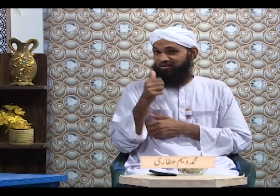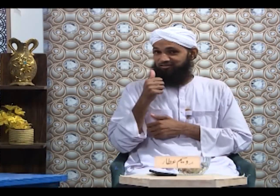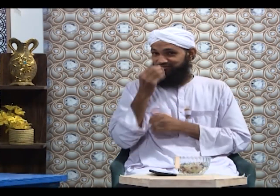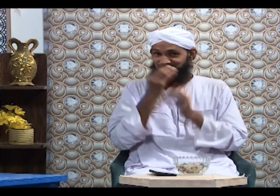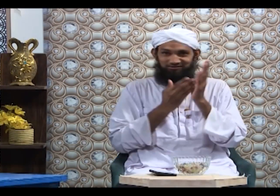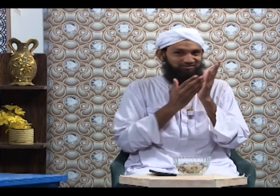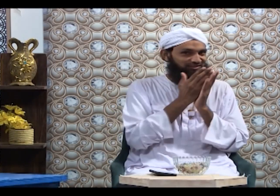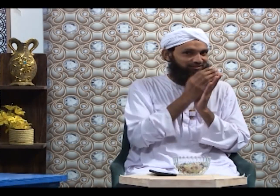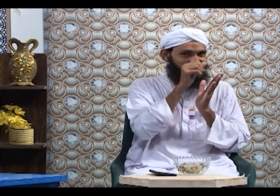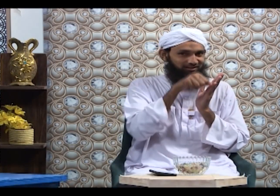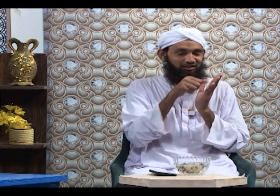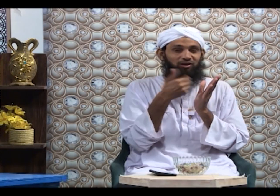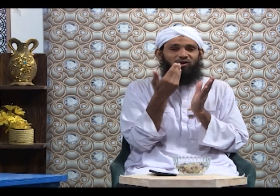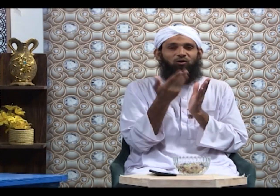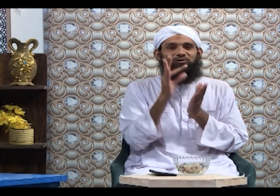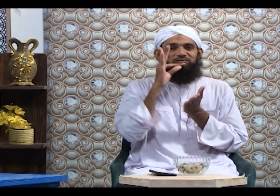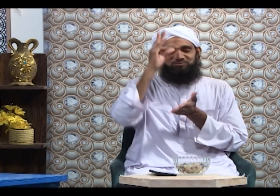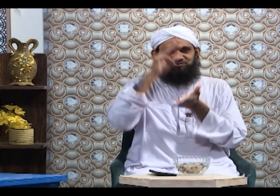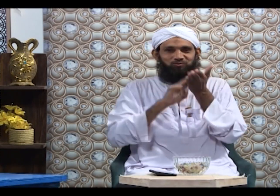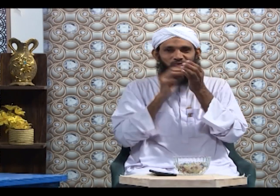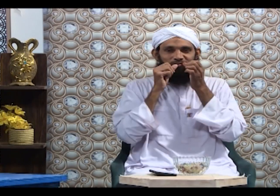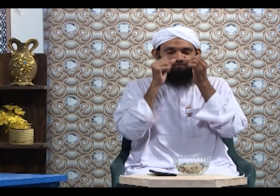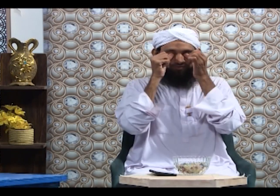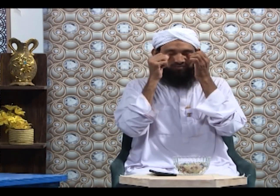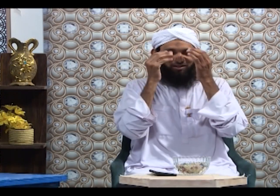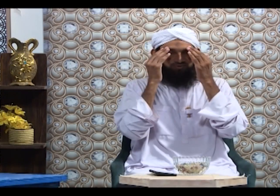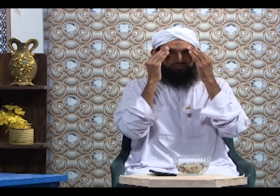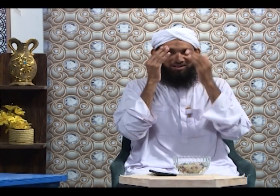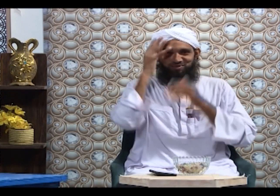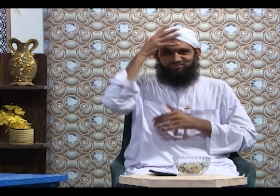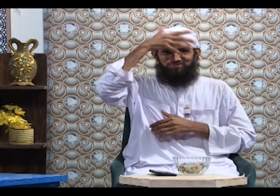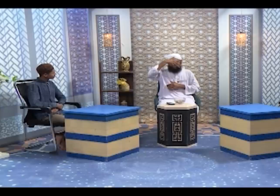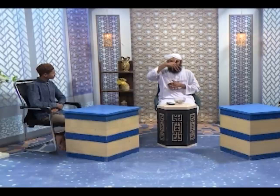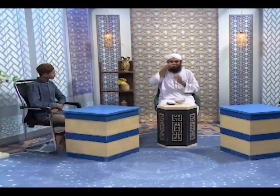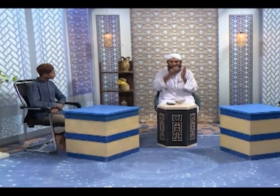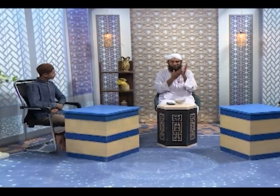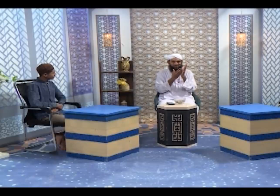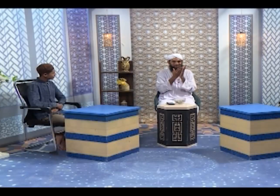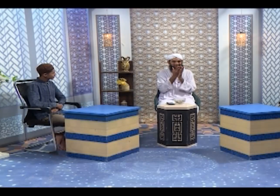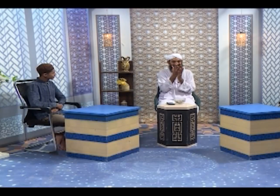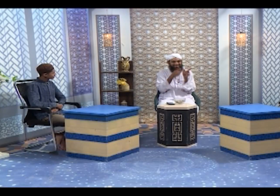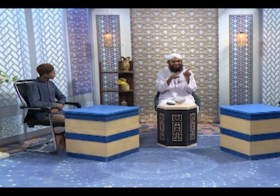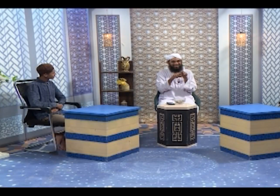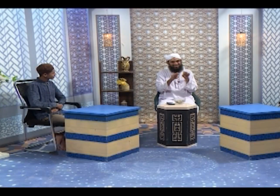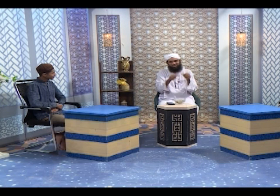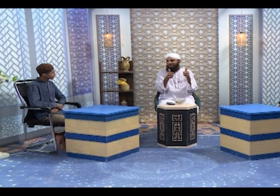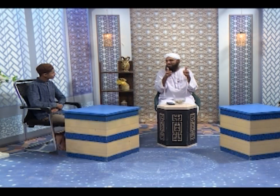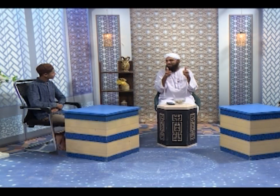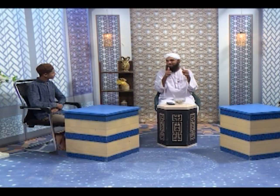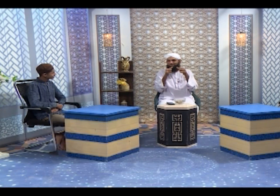کے دولہا صلی اللہ علیہ وآلہ وصحبہ وسلم ملتے ہیں۔ صلو علی الحبیب صلی اللہ علی